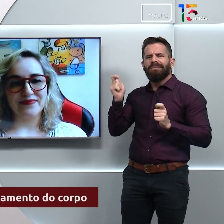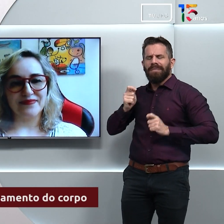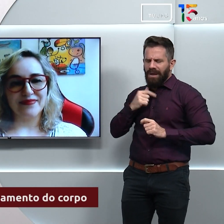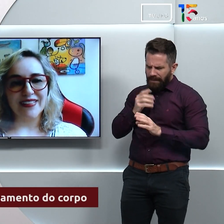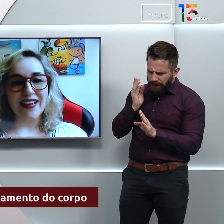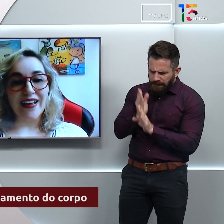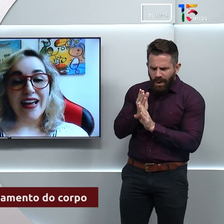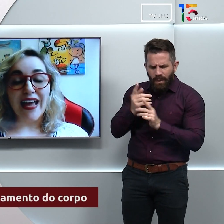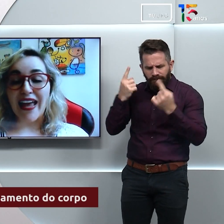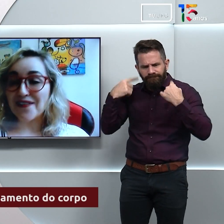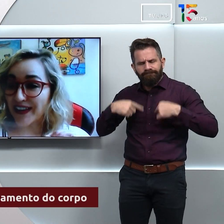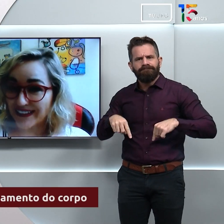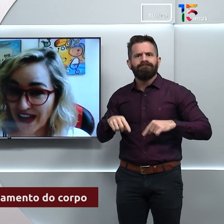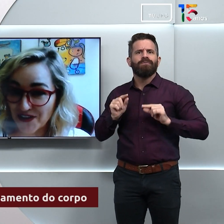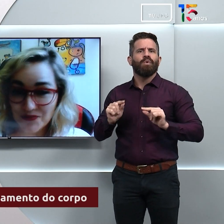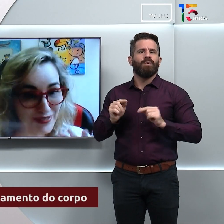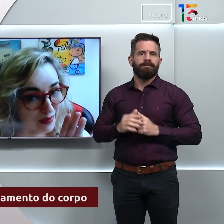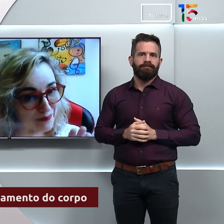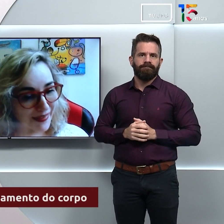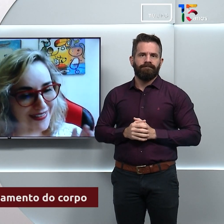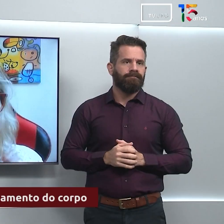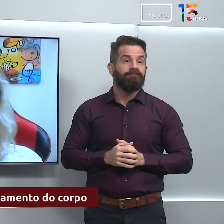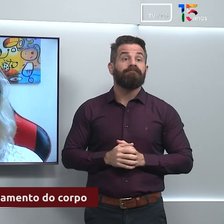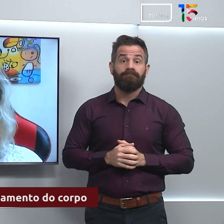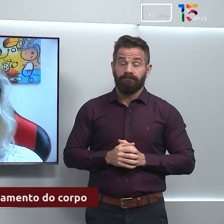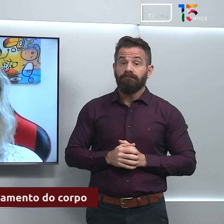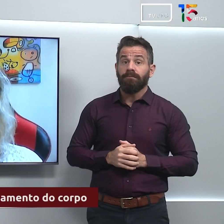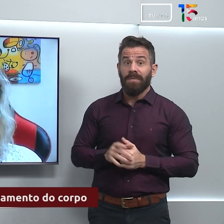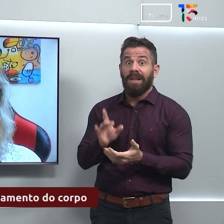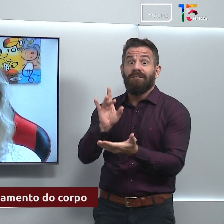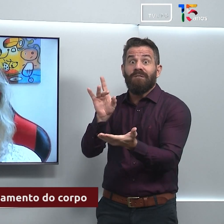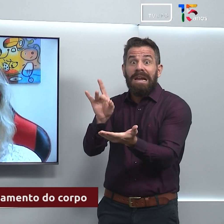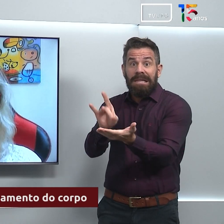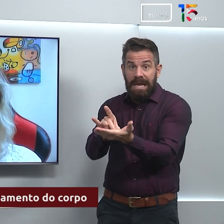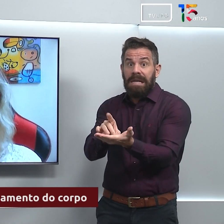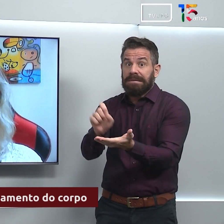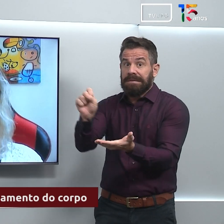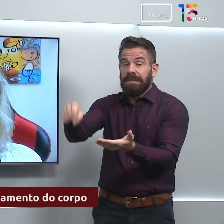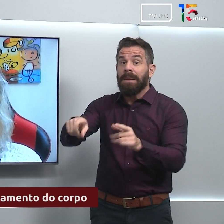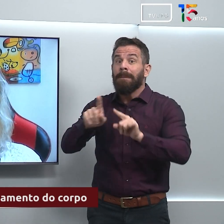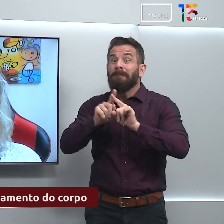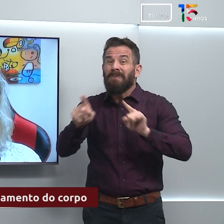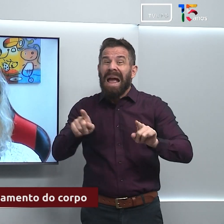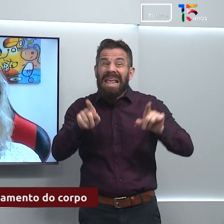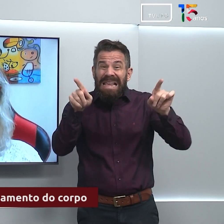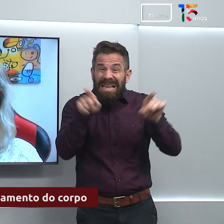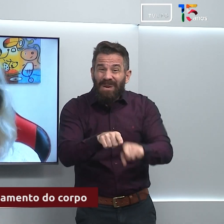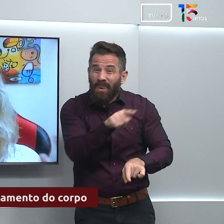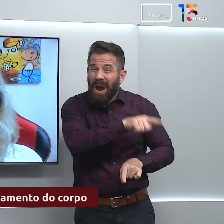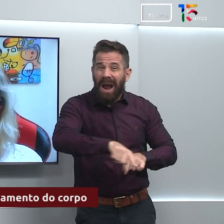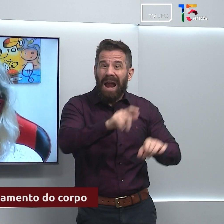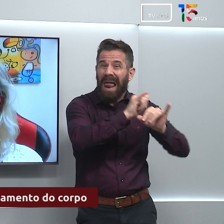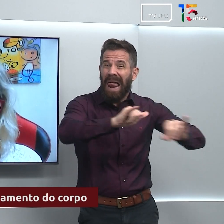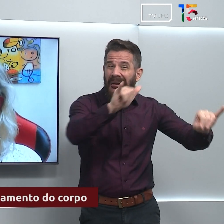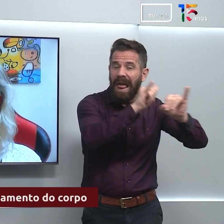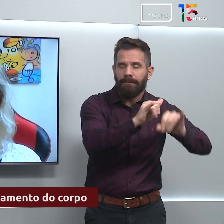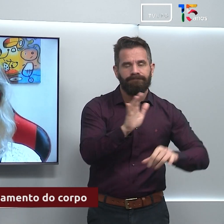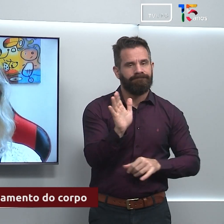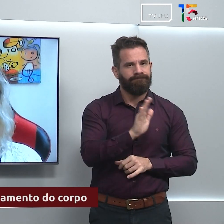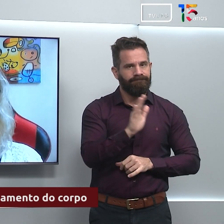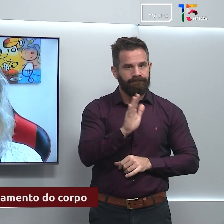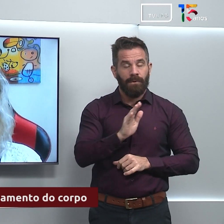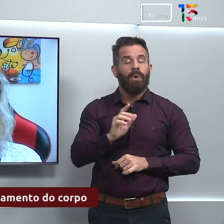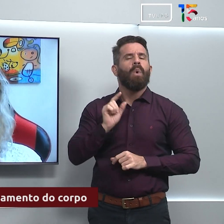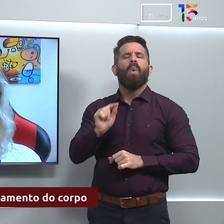também? É verdade, mas não é bem assim como estão dizendo nas redes sociais. Bom, a gente primeiro tem que entender o que são hormônios,